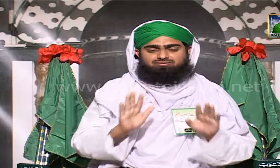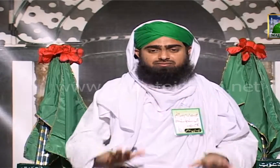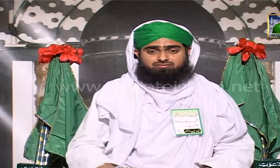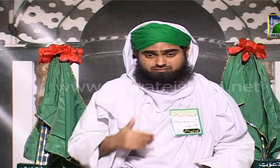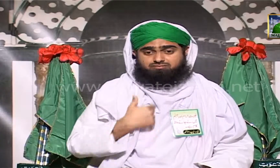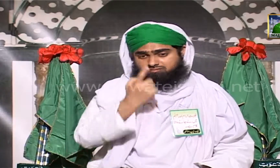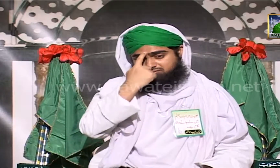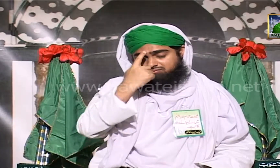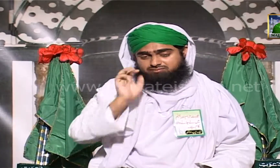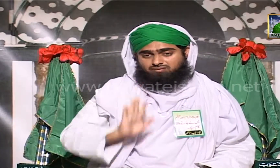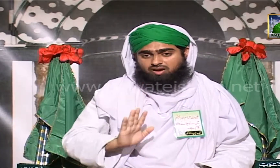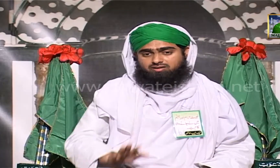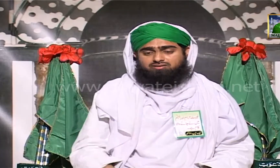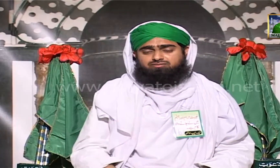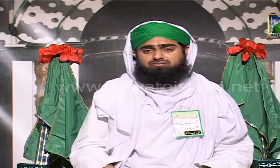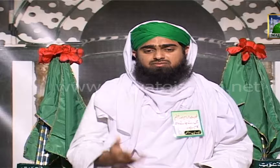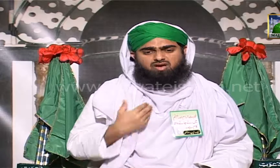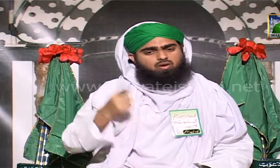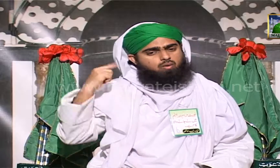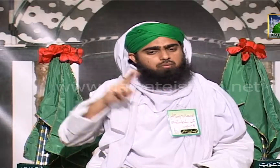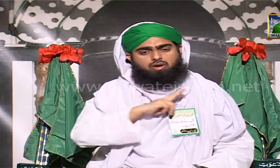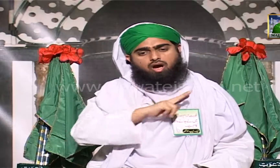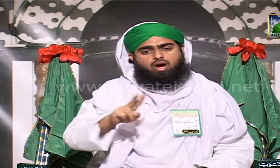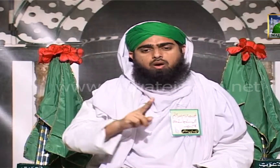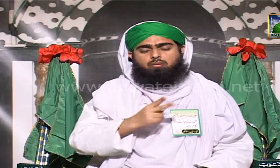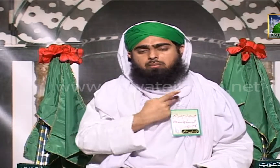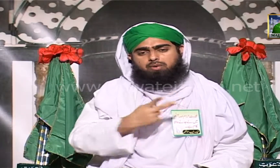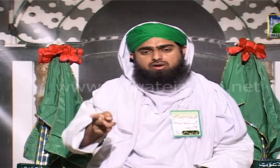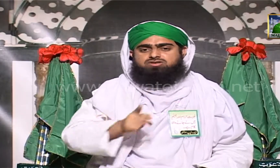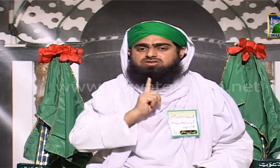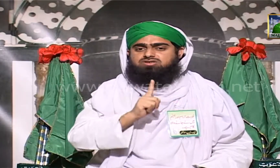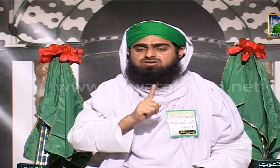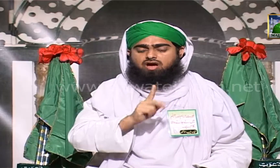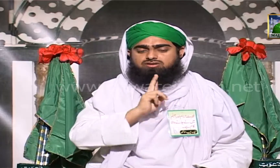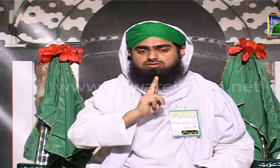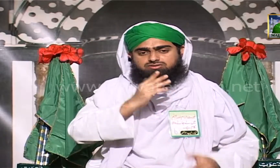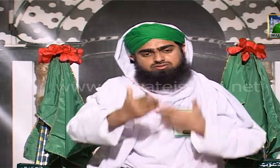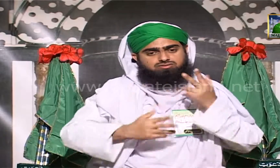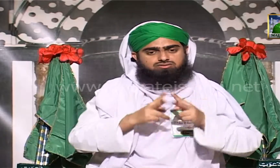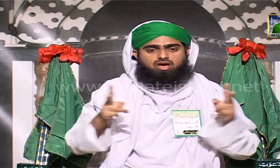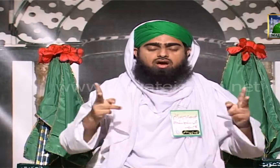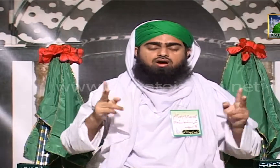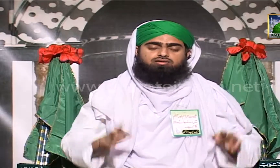سعادت۔ تو آپ فرماتے ہیں کہ میں نے ہمیشہ سچ بولا ہے، اور آپ نے سچائی کا پھل دیکھا۔